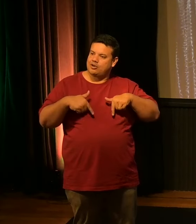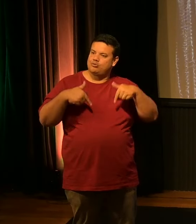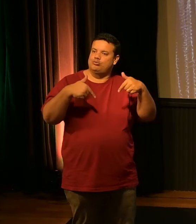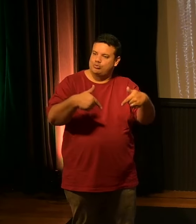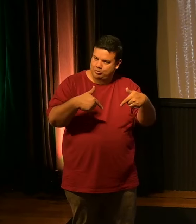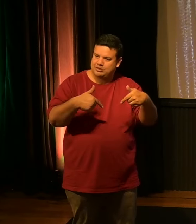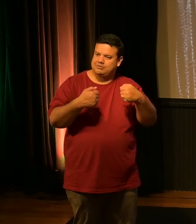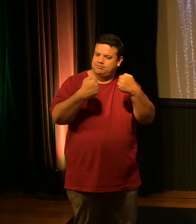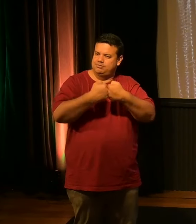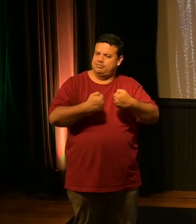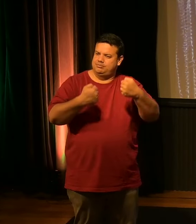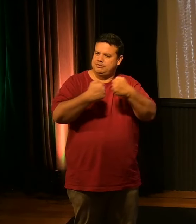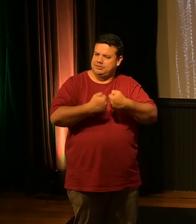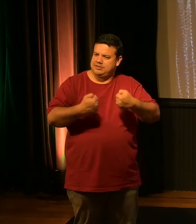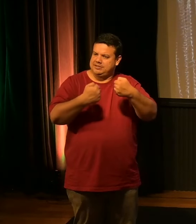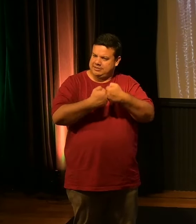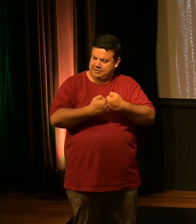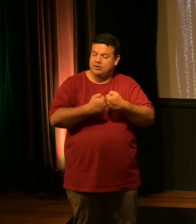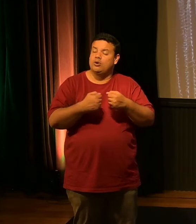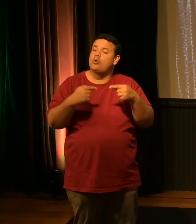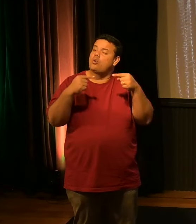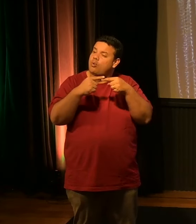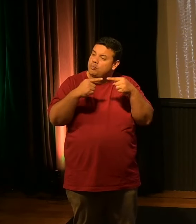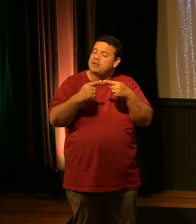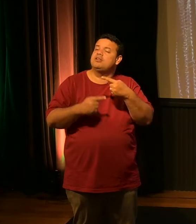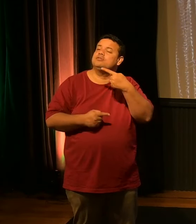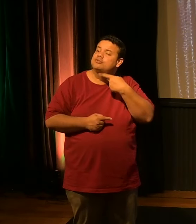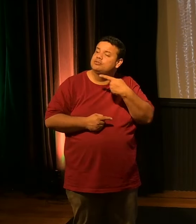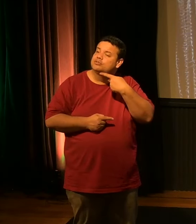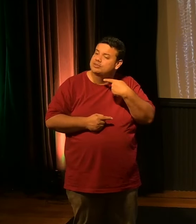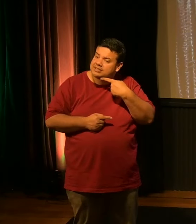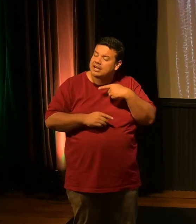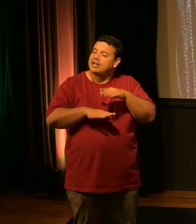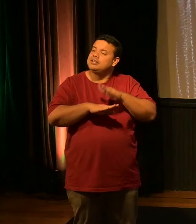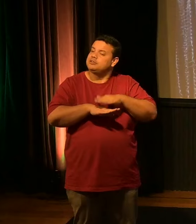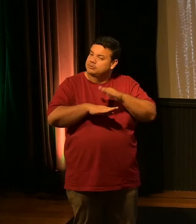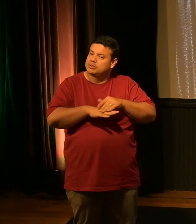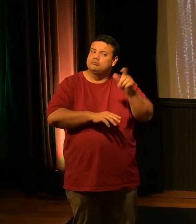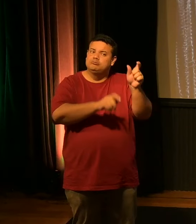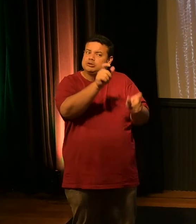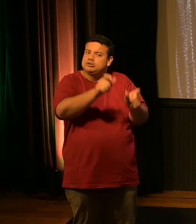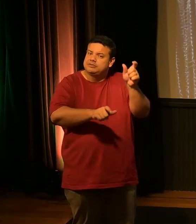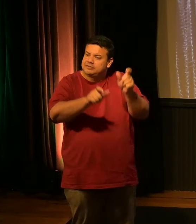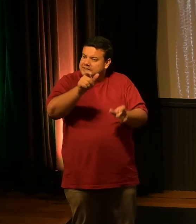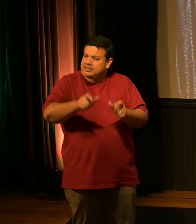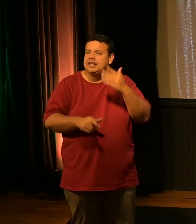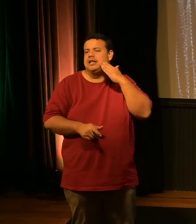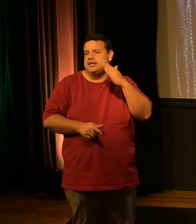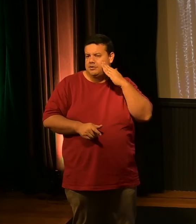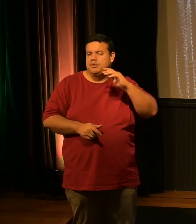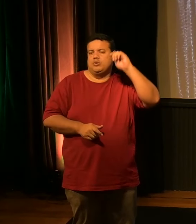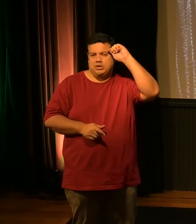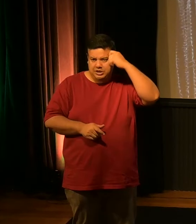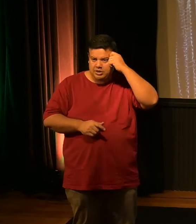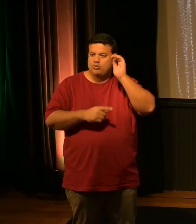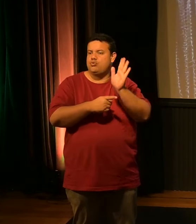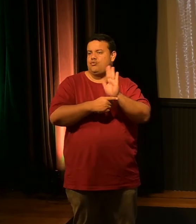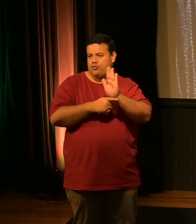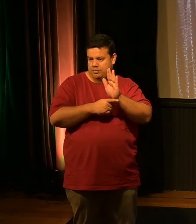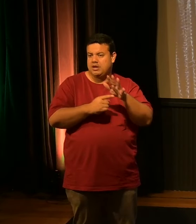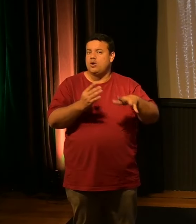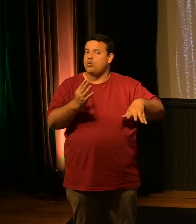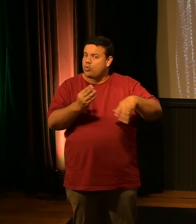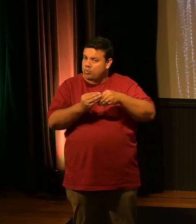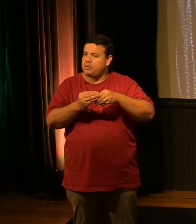atrás. Que parte dessa vontade mesmo de diferentes noções de negritude que os filmes estão trazendo. E complementando